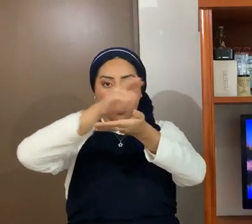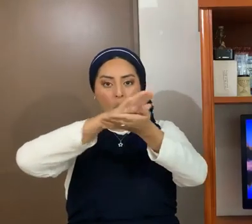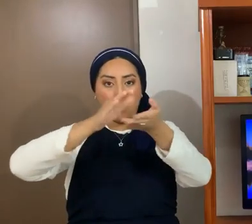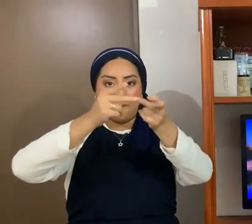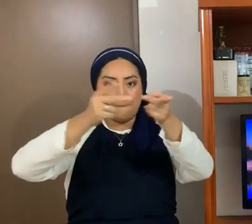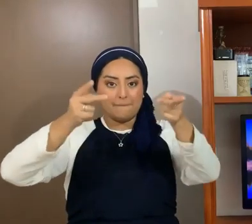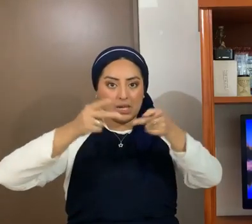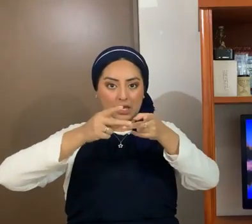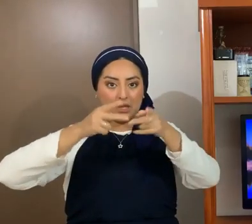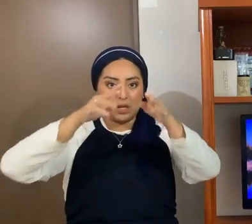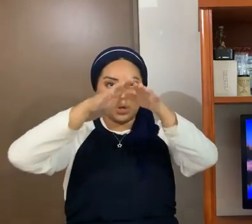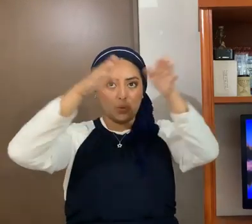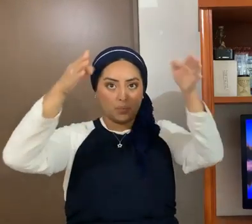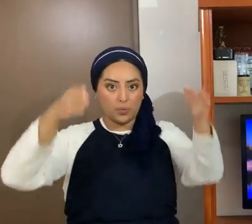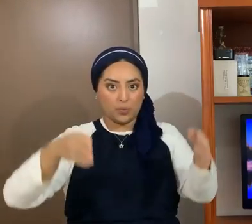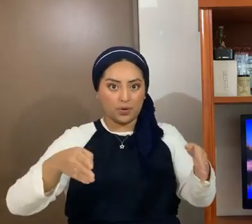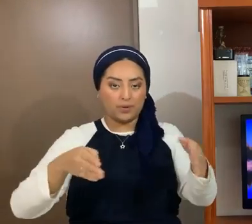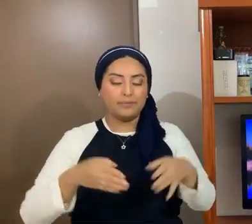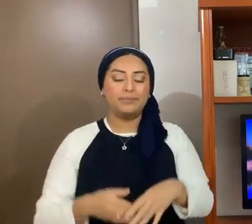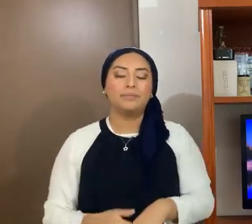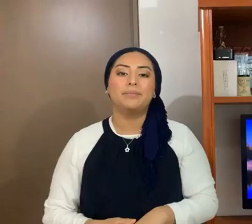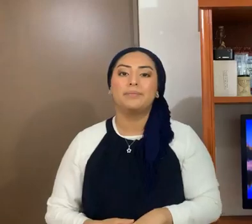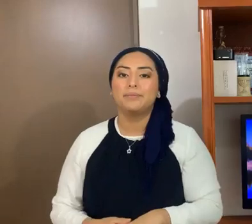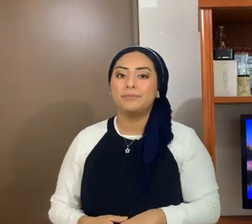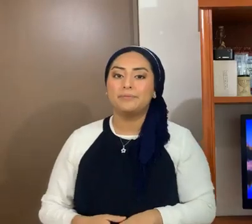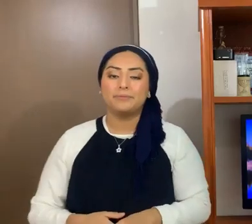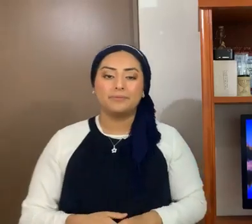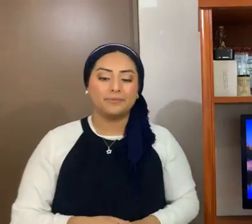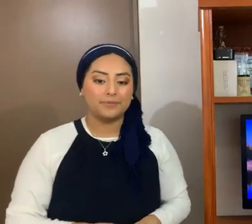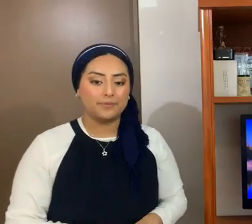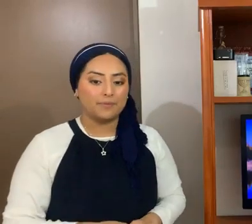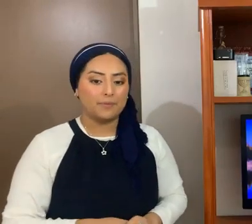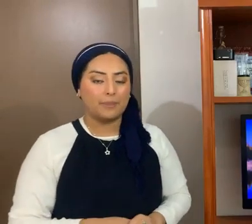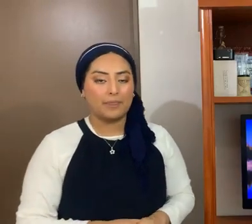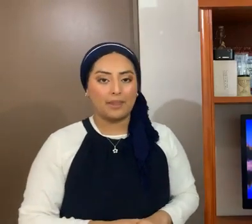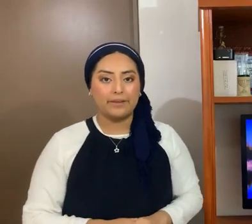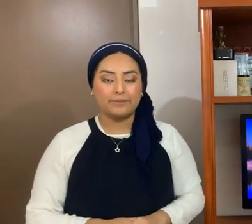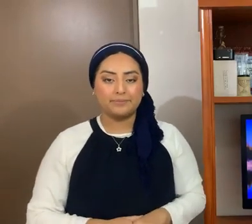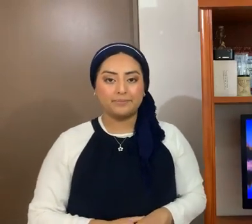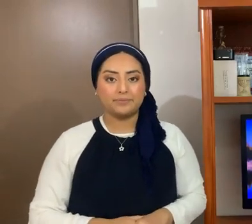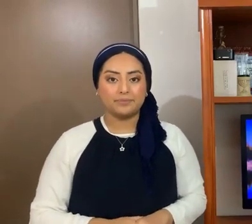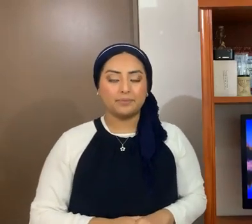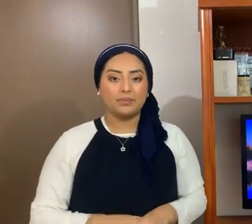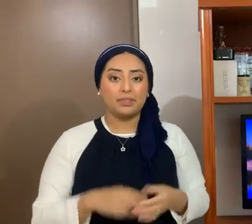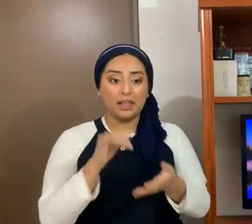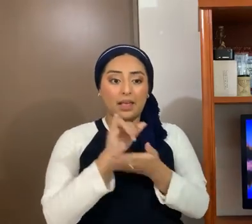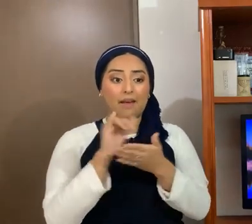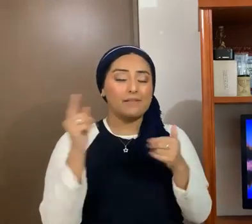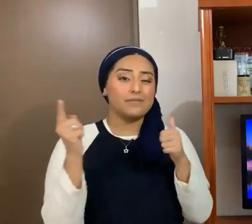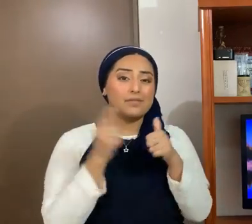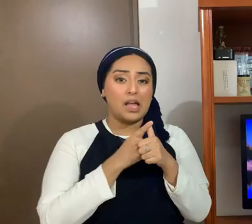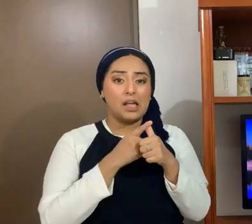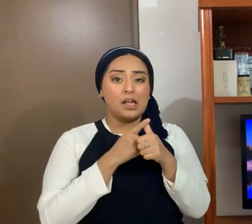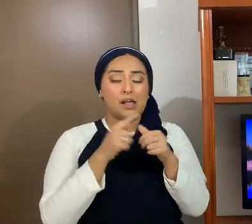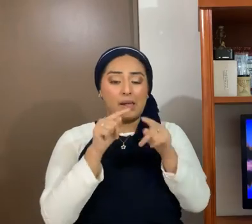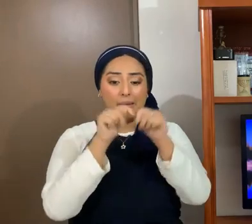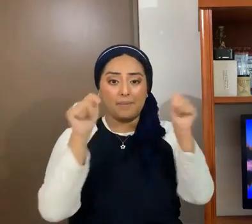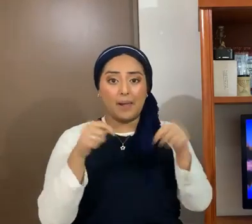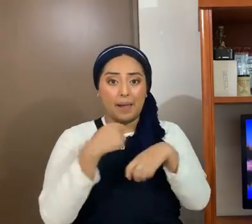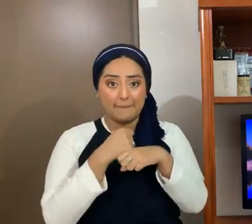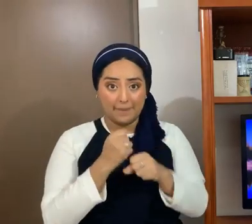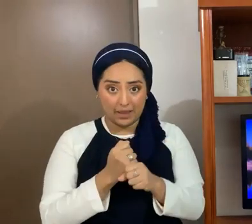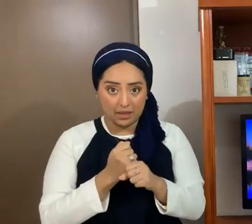Kadosh Kadoshim, santo, santísimo, para los nuevecitos, Kadosh Kadoshim, y donde iba a estar el lugar Kadosh. Esas fueron las primeras cortinas que se